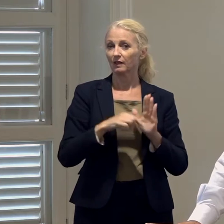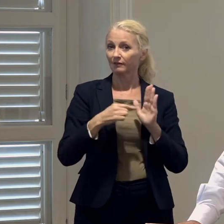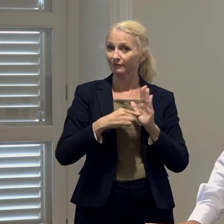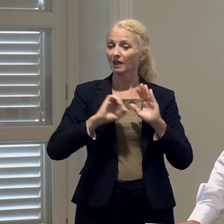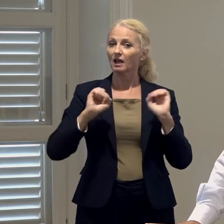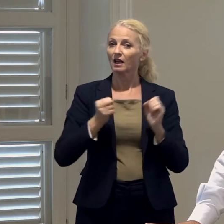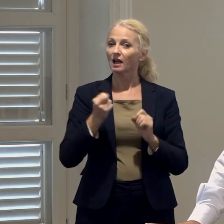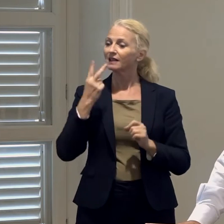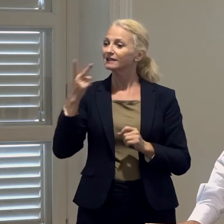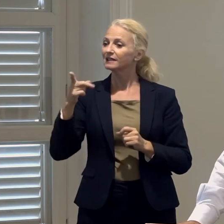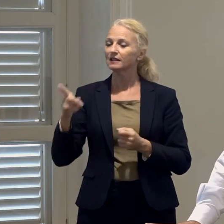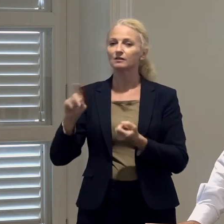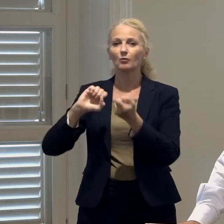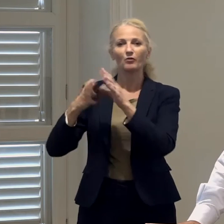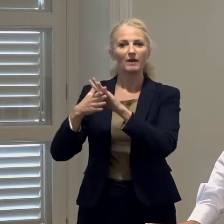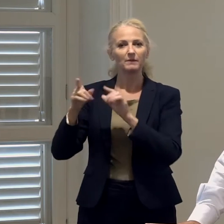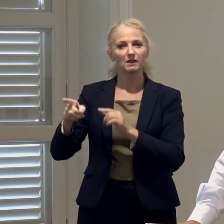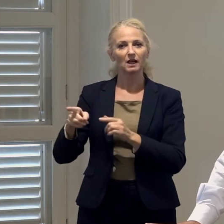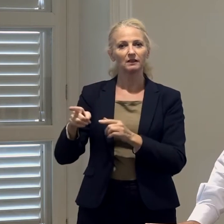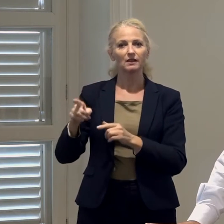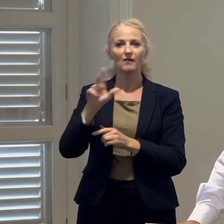kunt u vinden op onze website